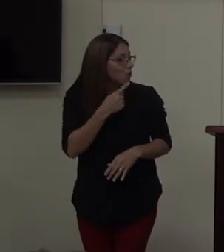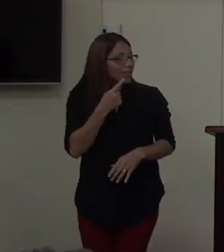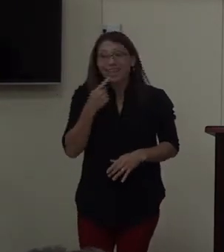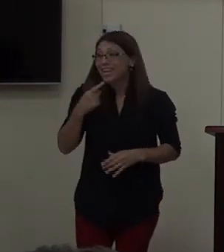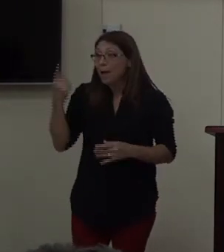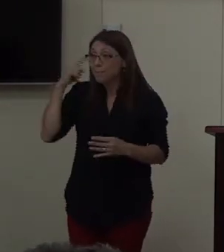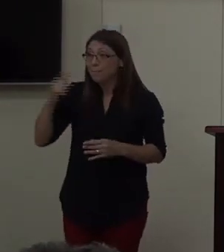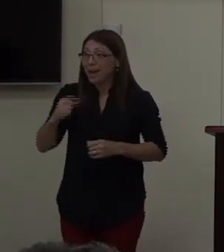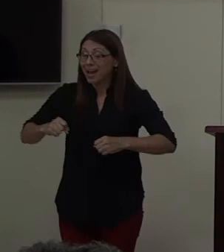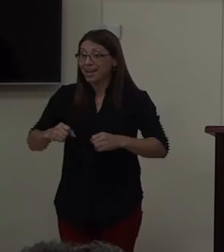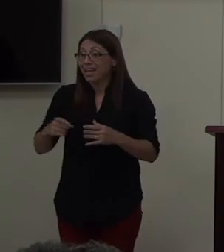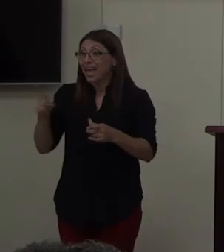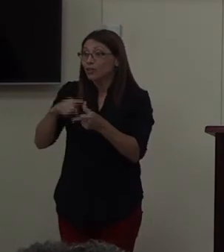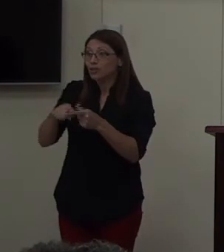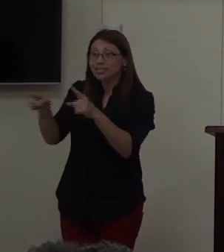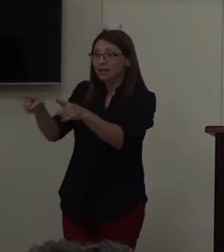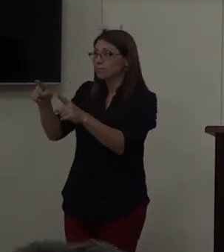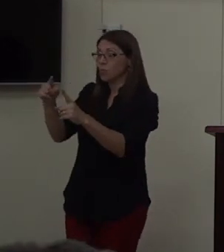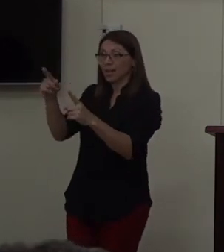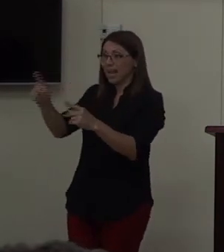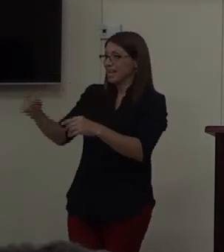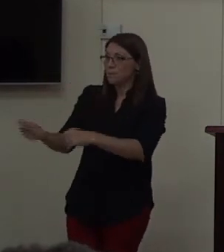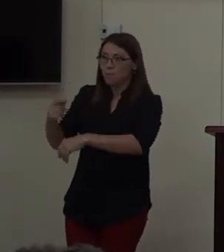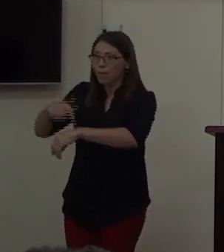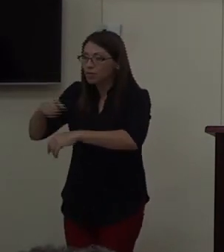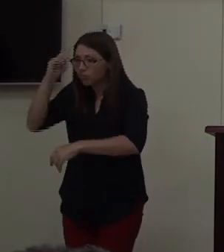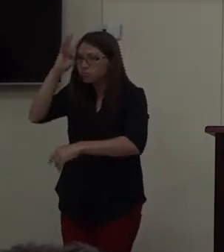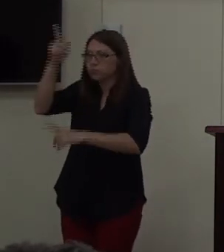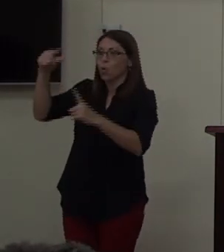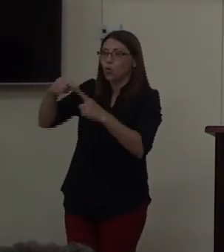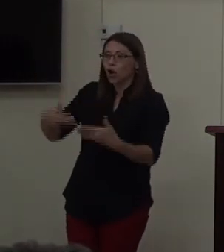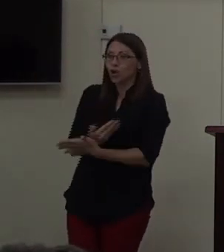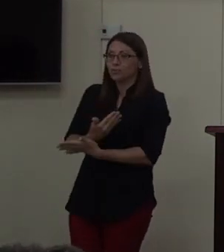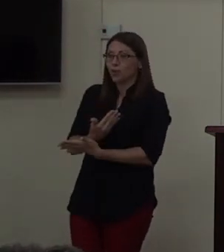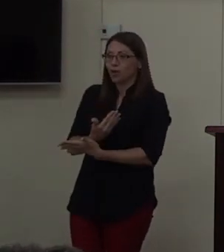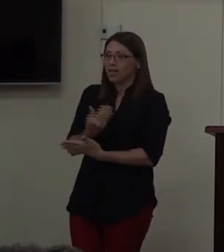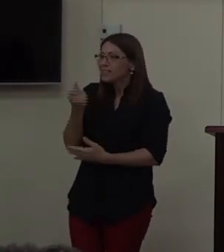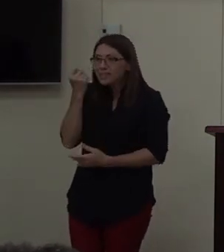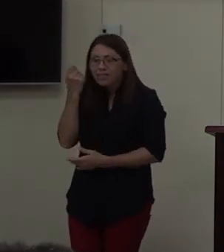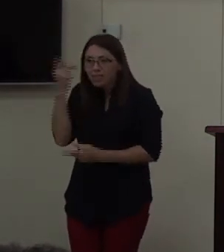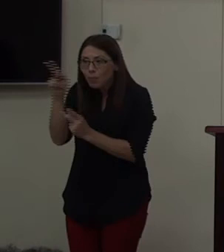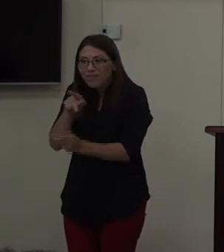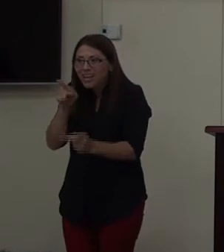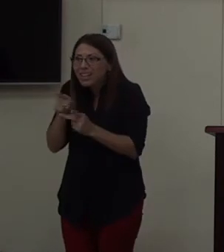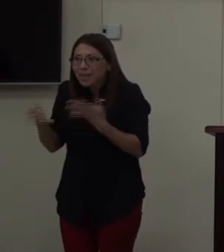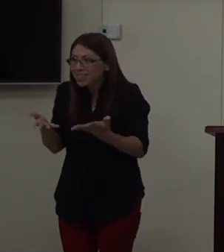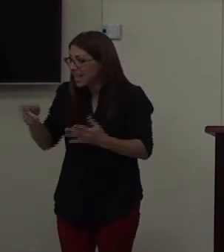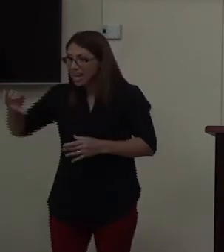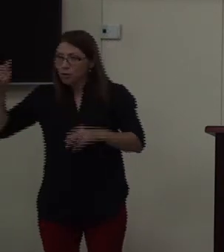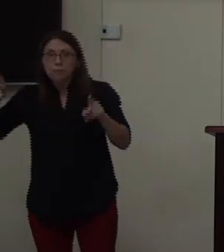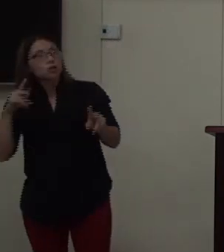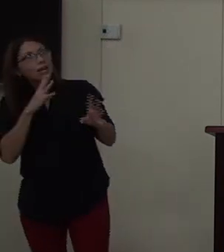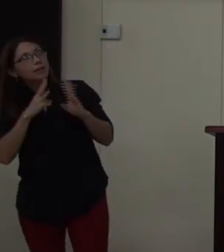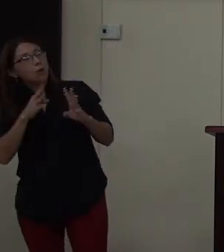gallinas. Entonces creó un neologismo, ¿verdad? En el momento se entendió perfectamente la persona con la que estaba conversando lo entendió y